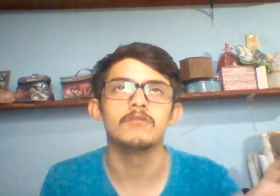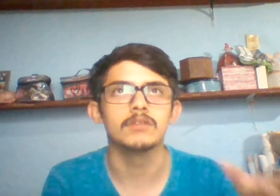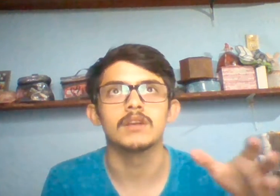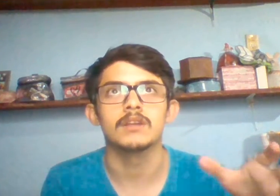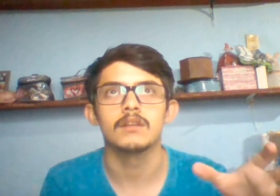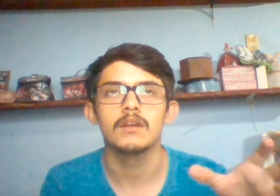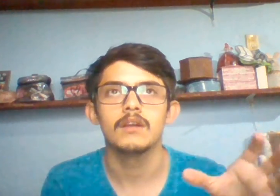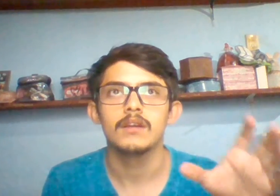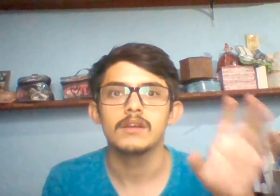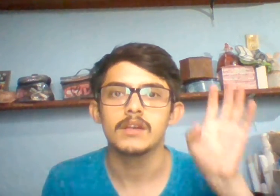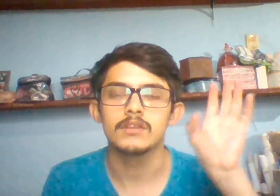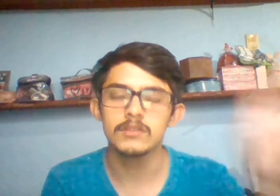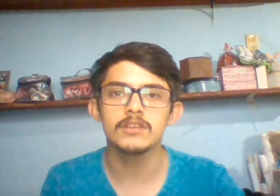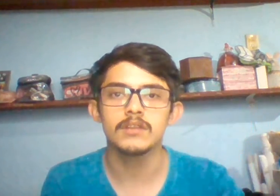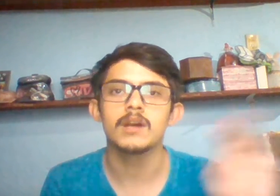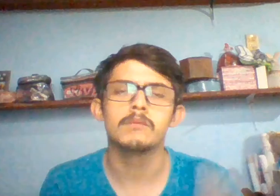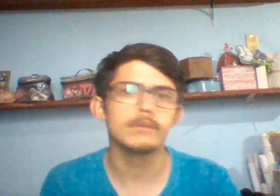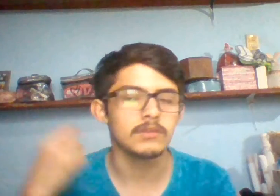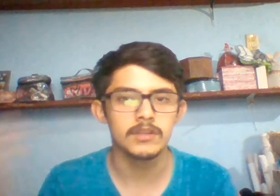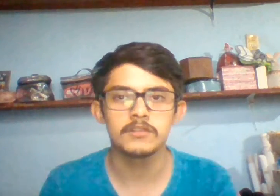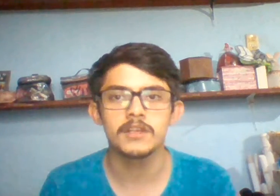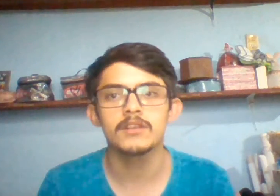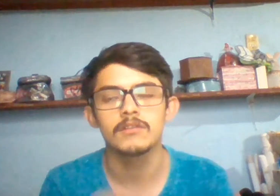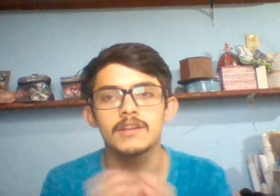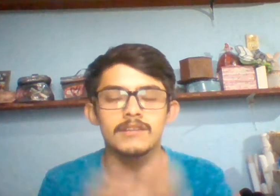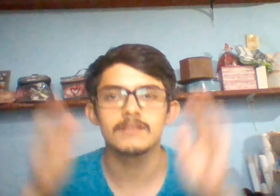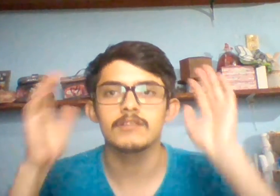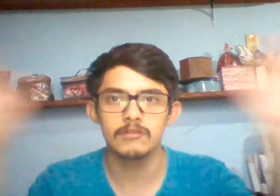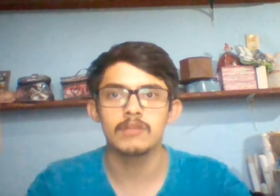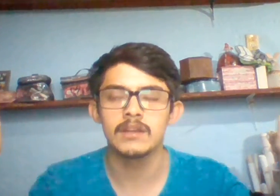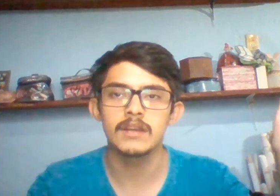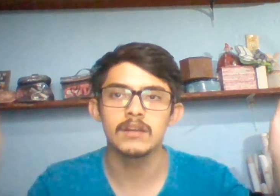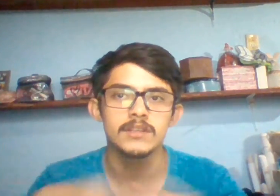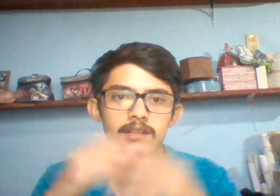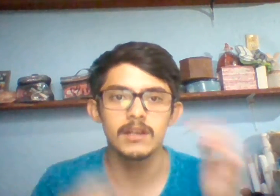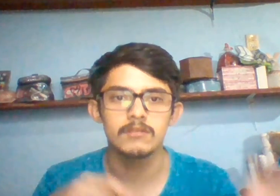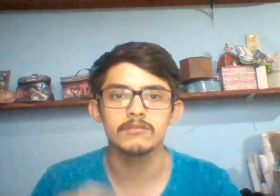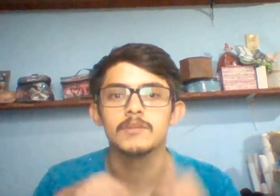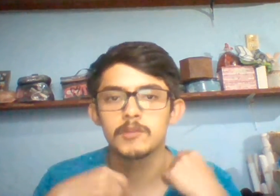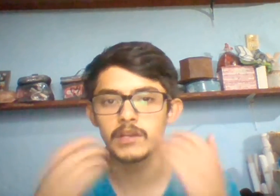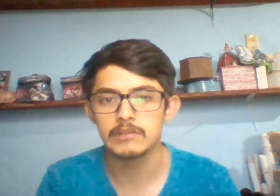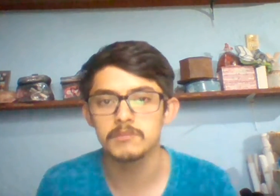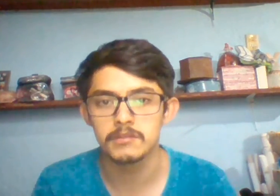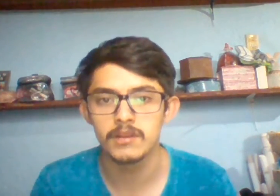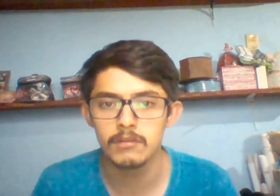bueno, en dióxido de carbono y en oxígeno, lo que hace es salir calor y ese calor lo usamos para los